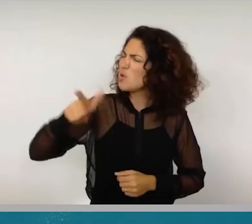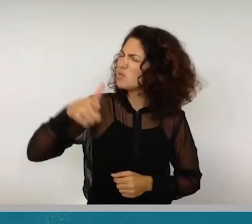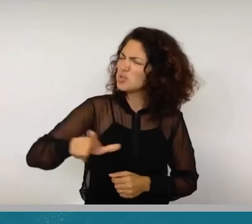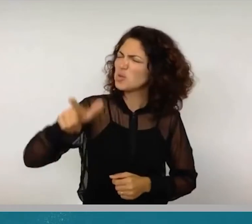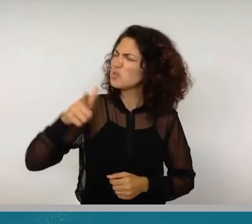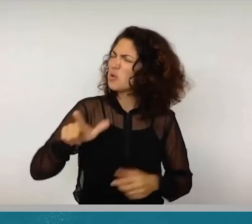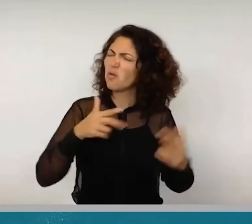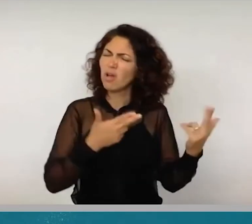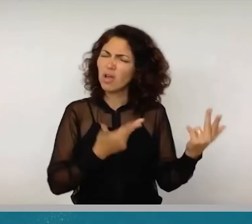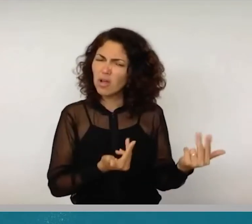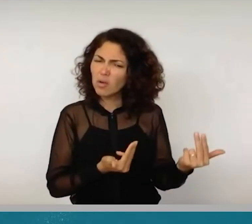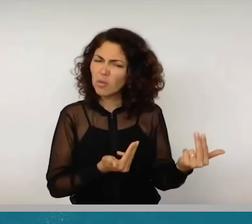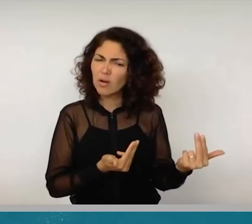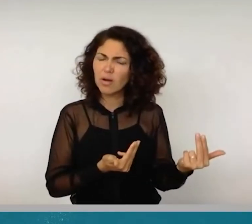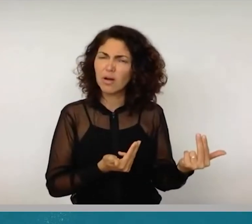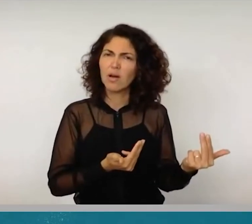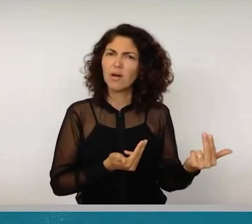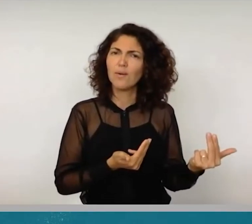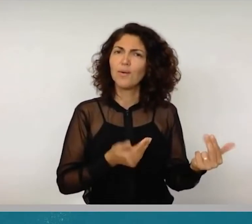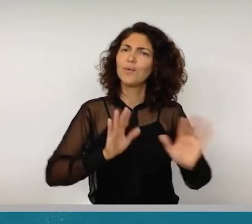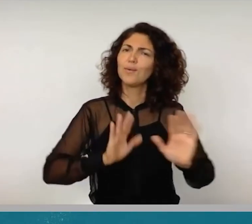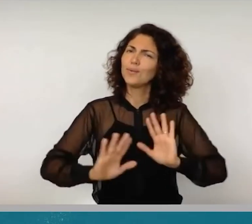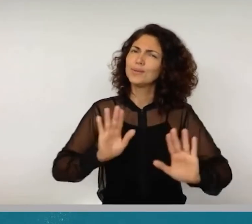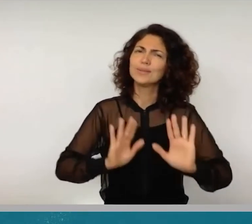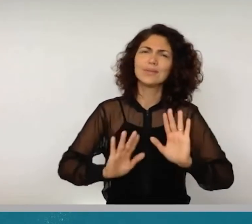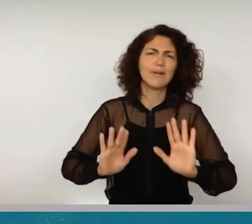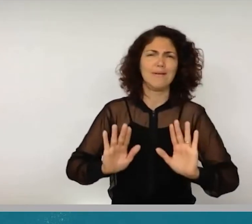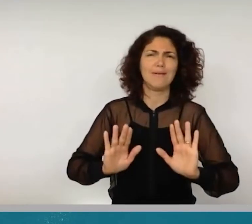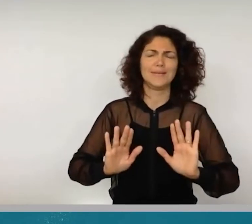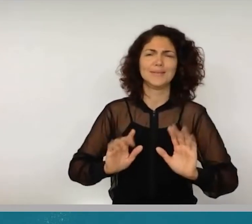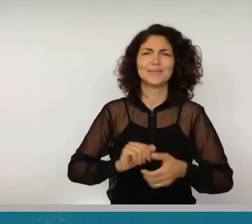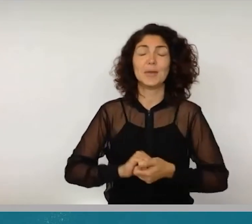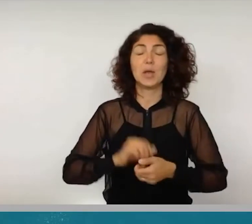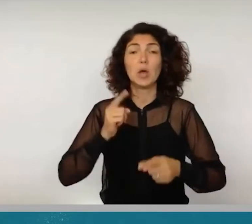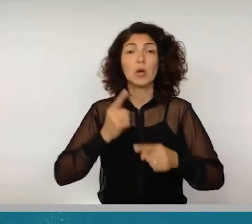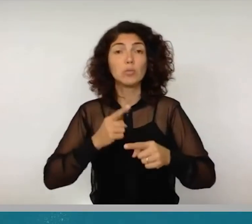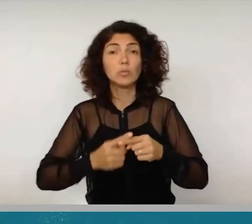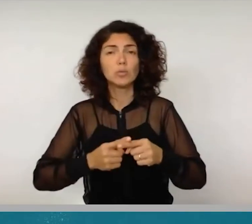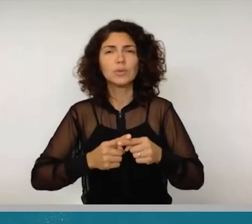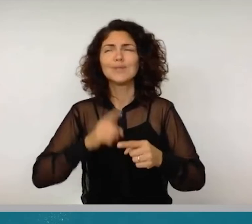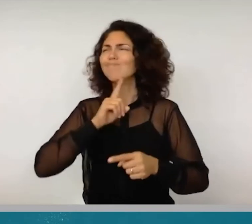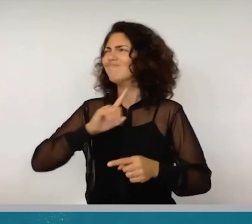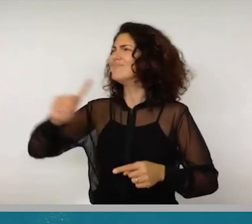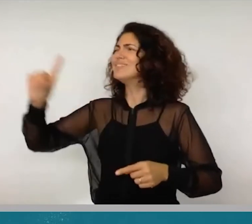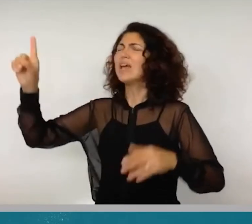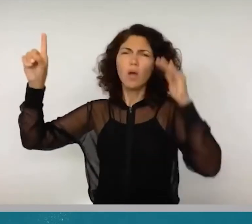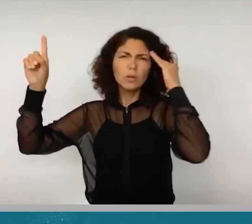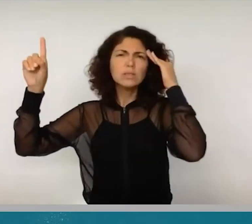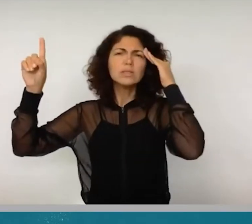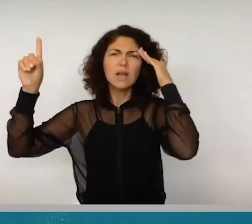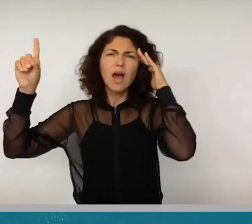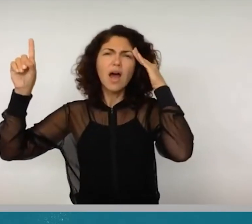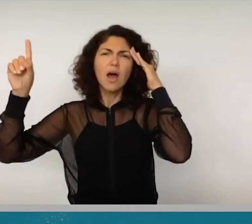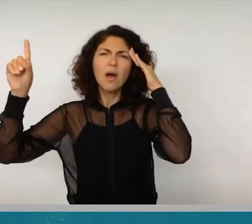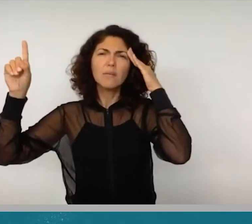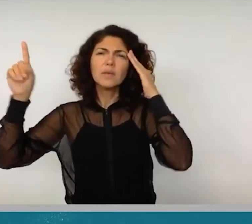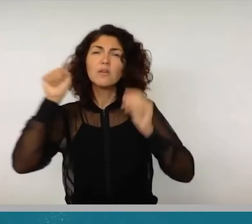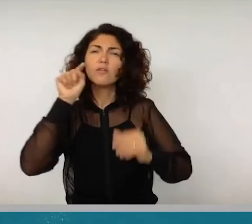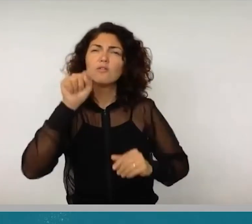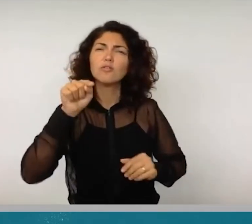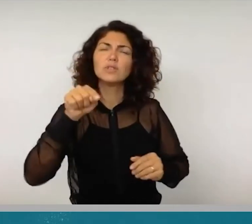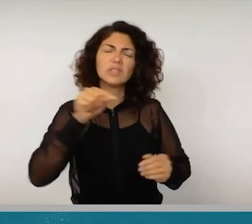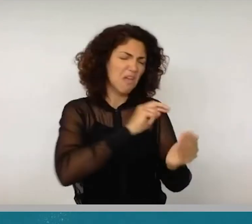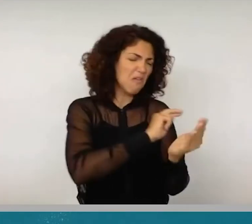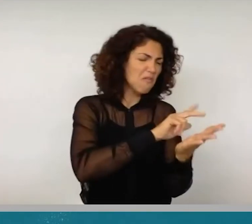serão ouvidos. E não vos assemelheis, pois, a eles, pois Deus, o vosso Pai, sabe, né, o de que